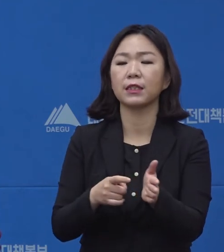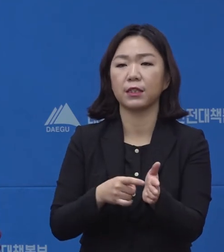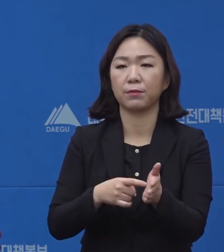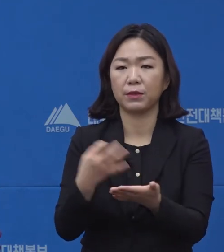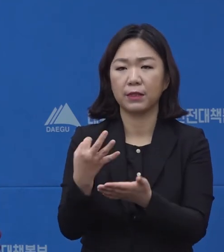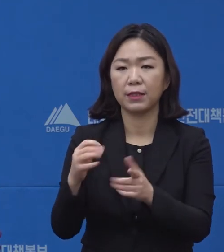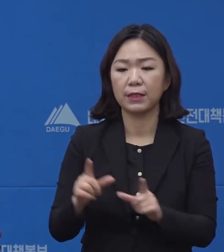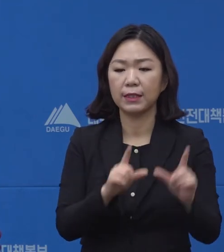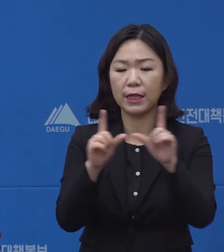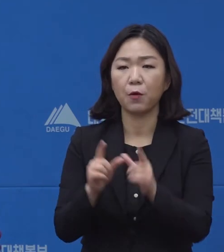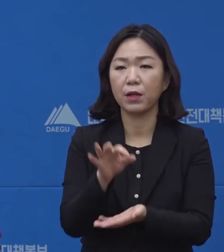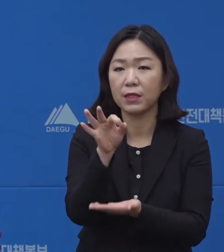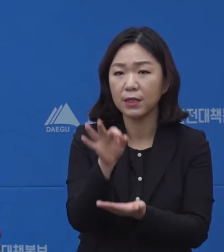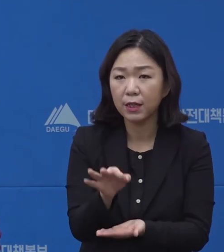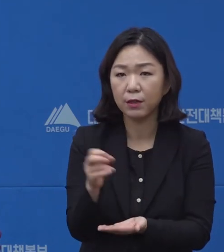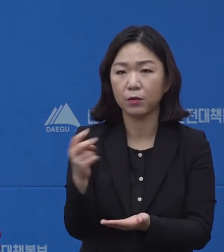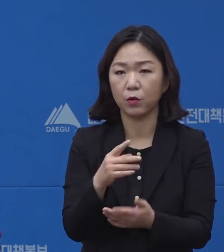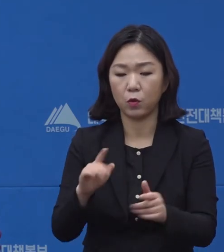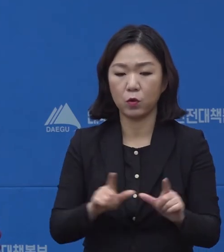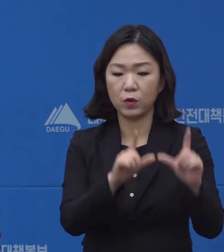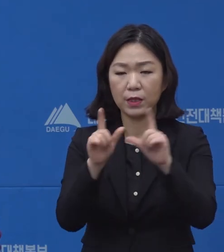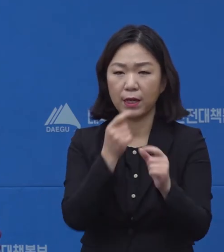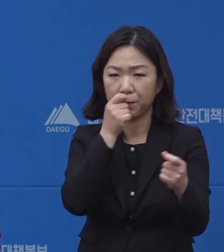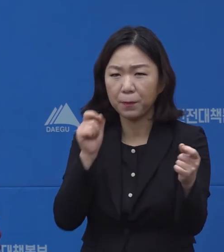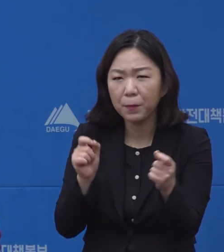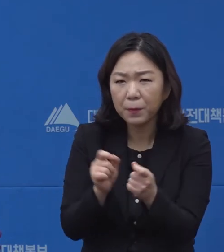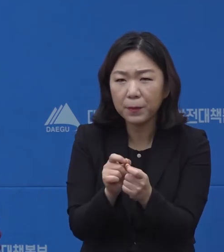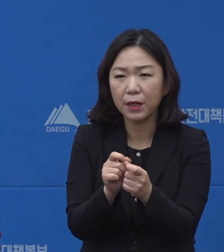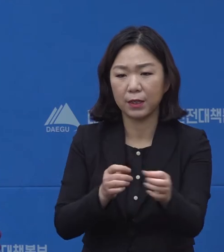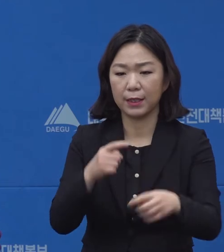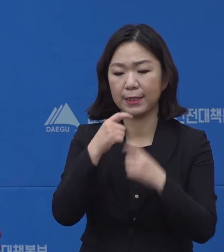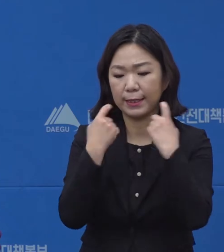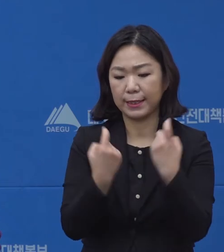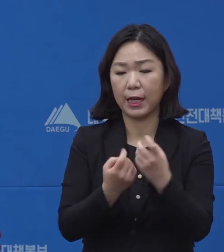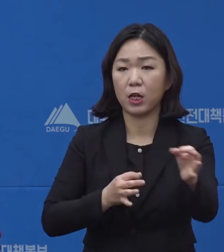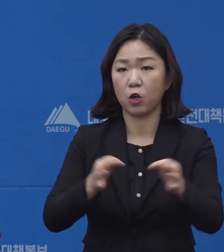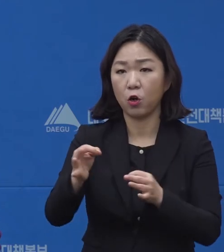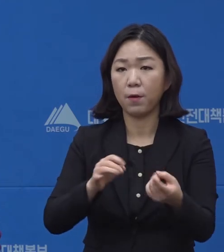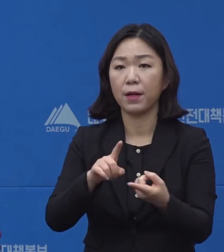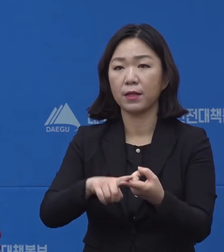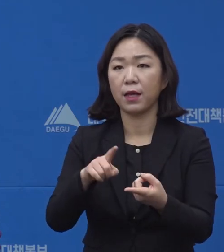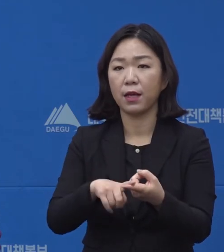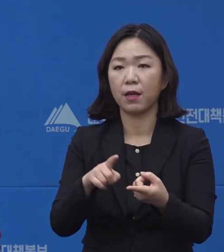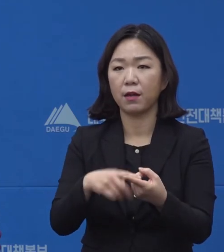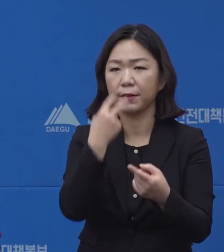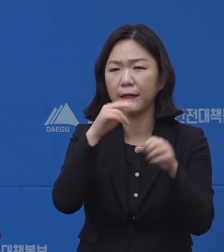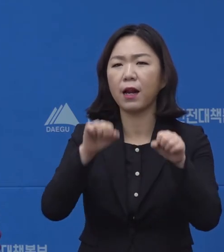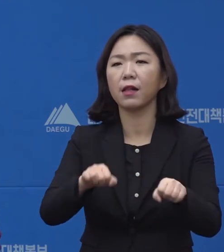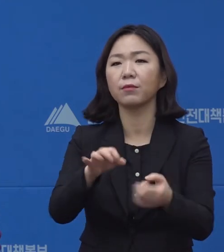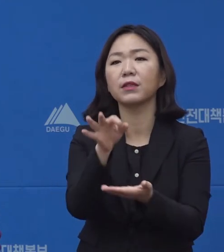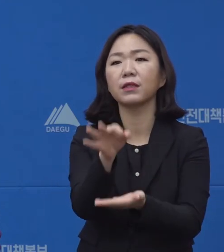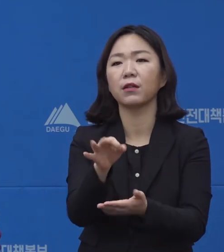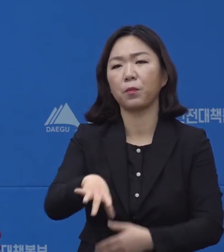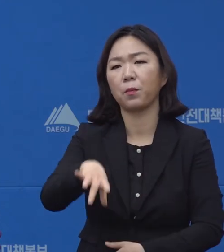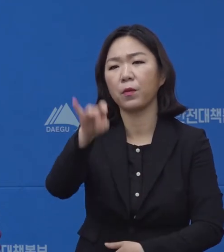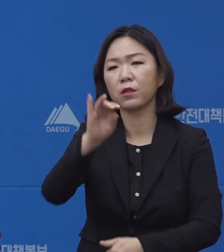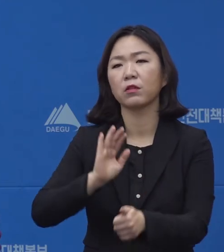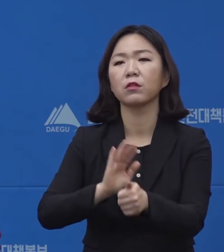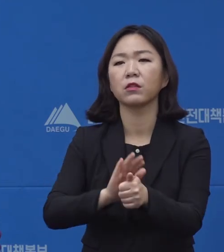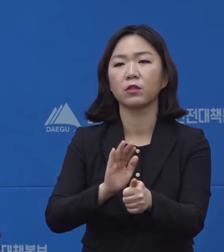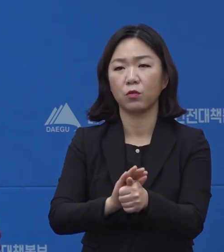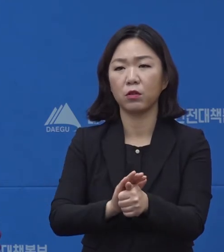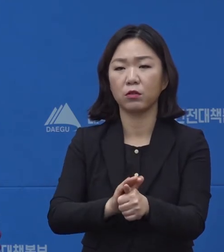긴급생계자금과 생활밀착형 자영업에 대한 긴급생존자금을 우선 지원해 줄 것을